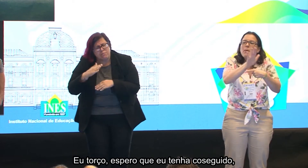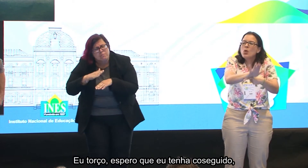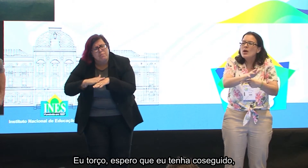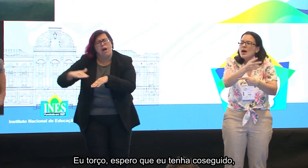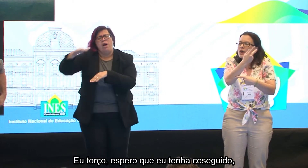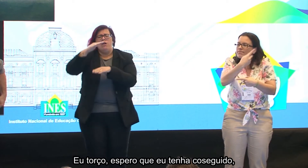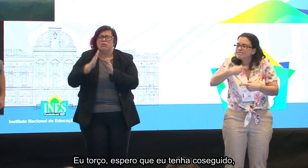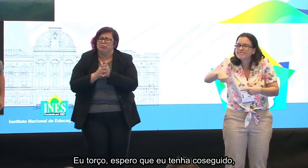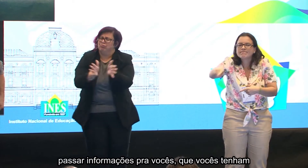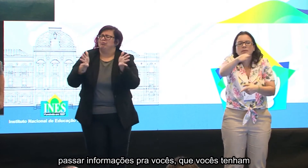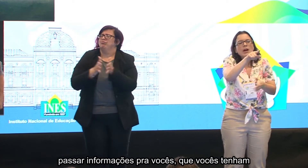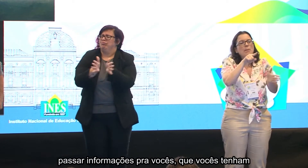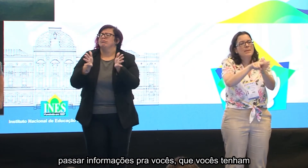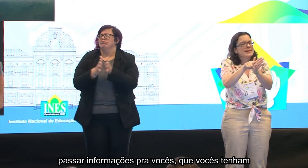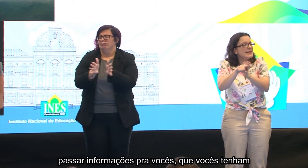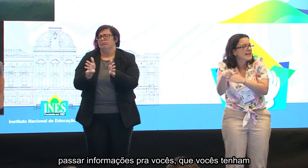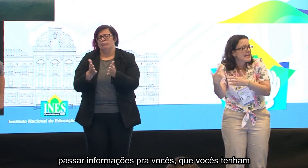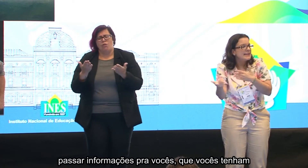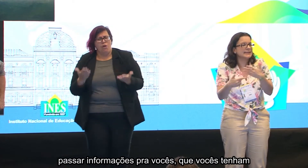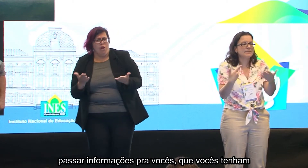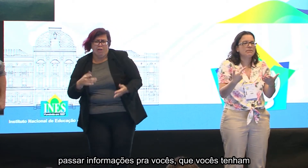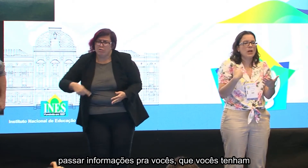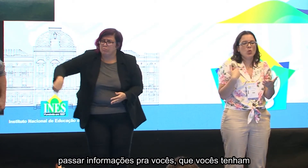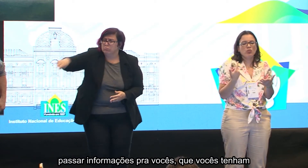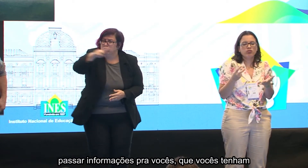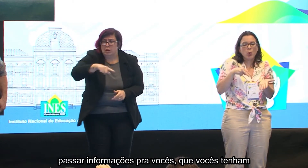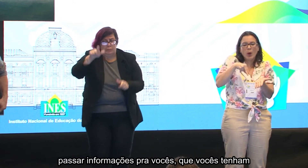tenha conseguido passar informações para vocês, que vocês